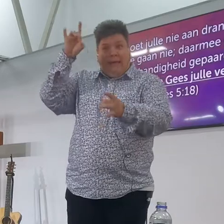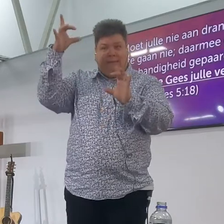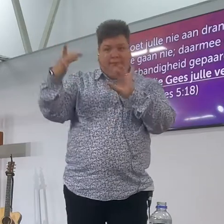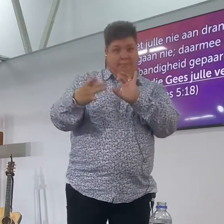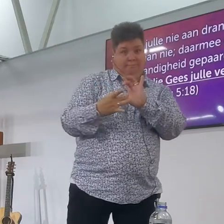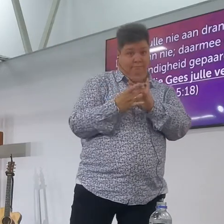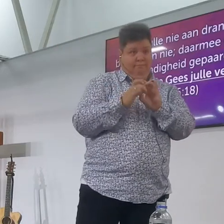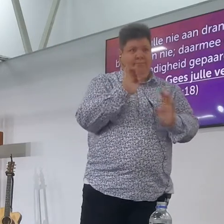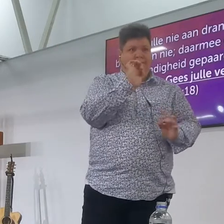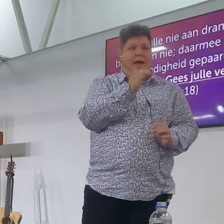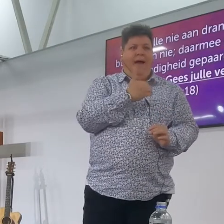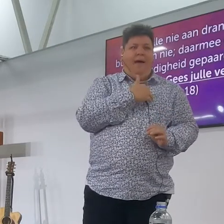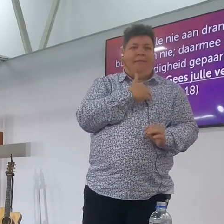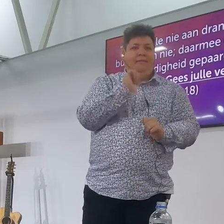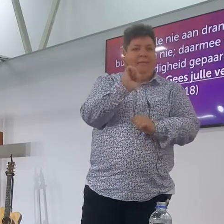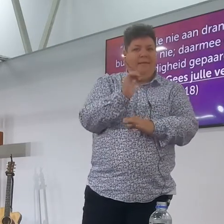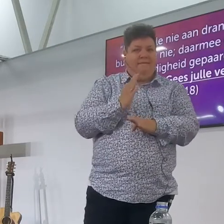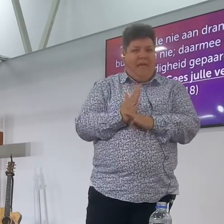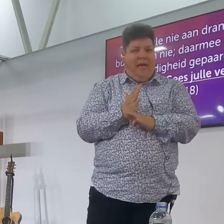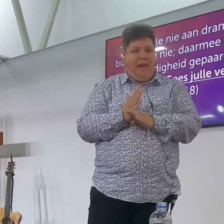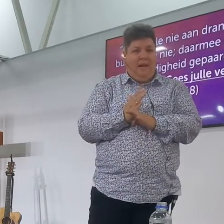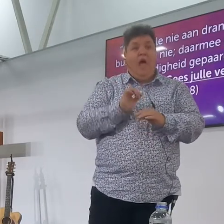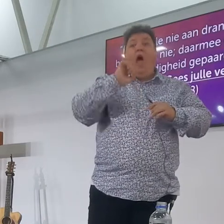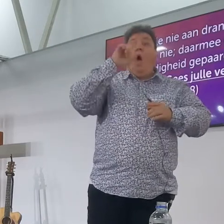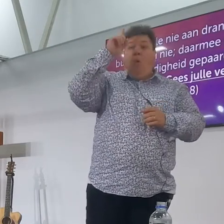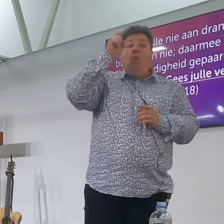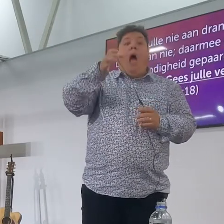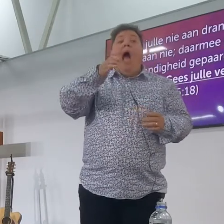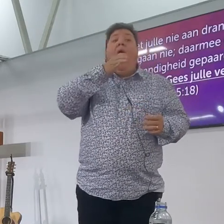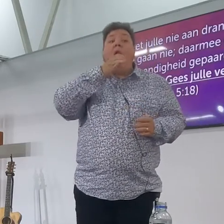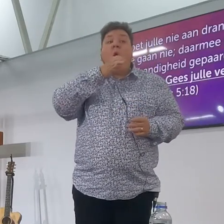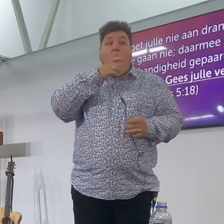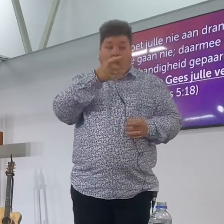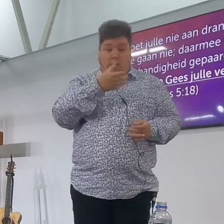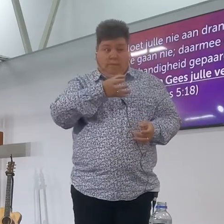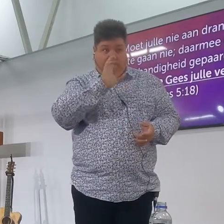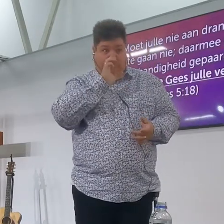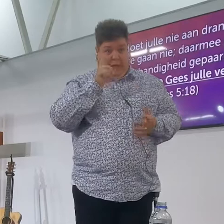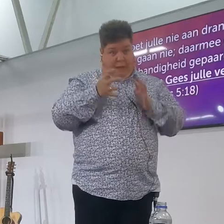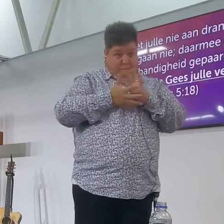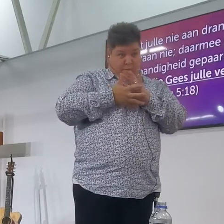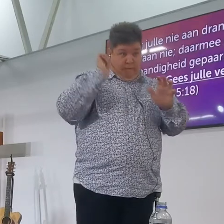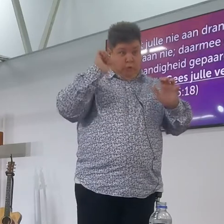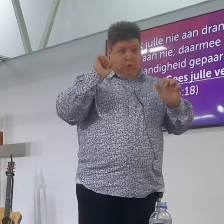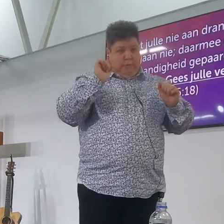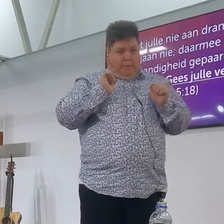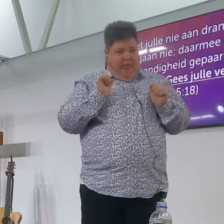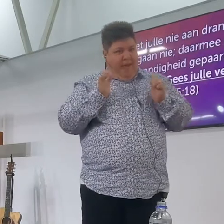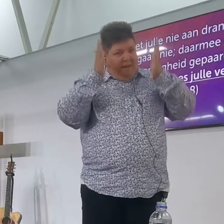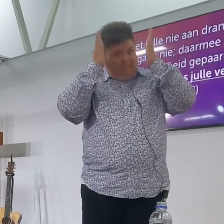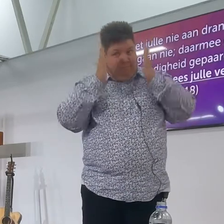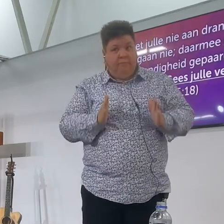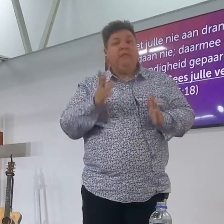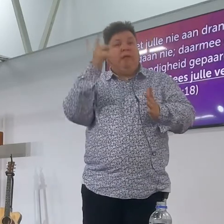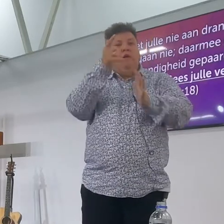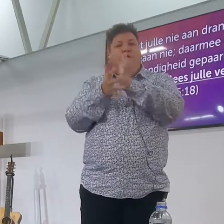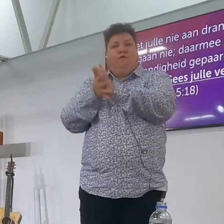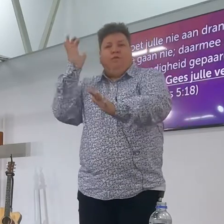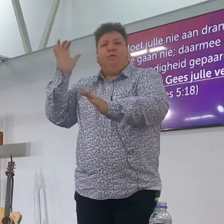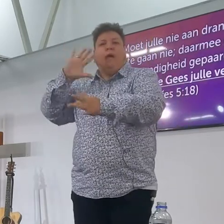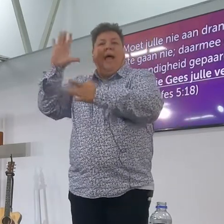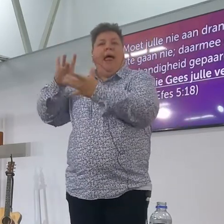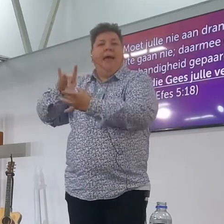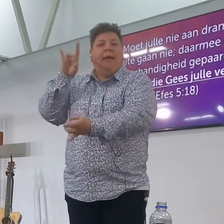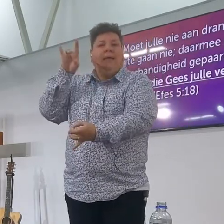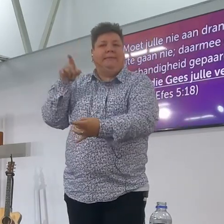daarvoor, want net soos wat alkohol my persoonlikheid indring, my karakter indring en my verander, net so kom die Heilige Gees aan die